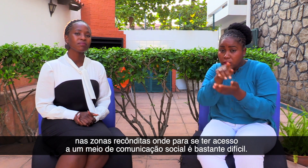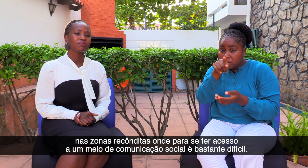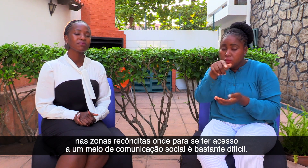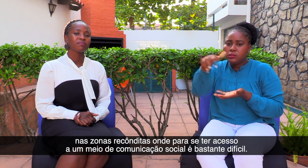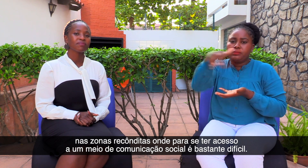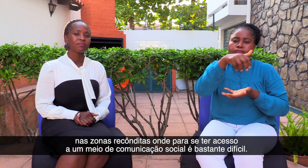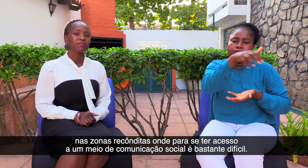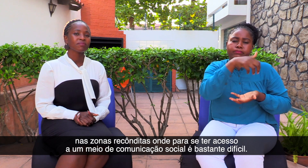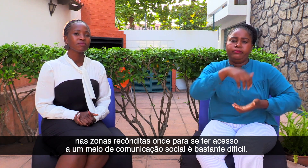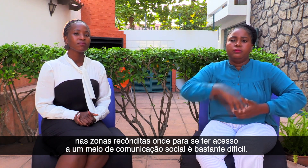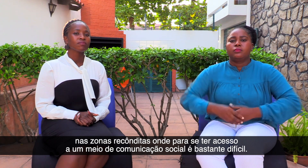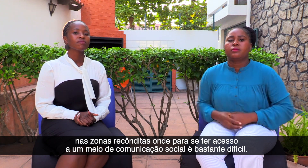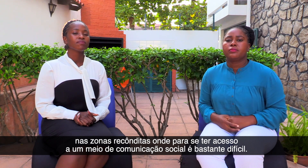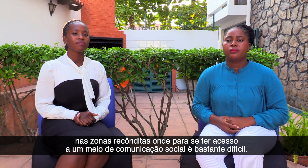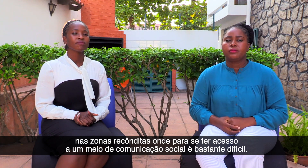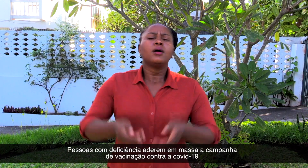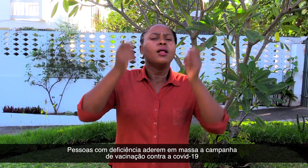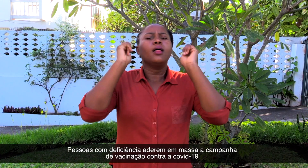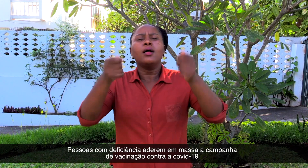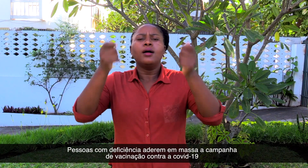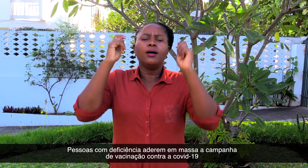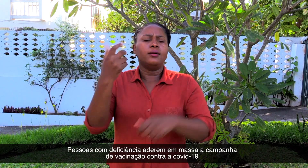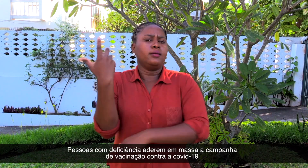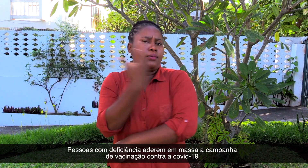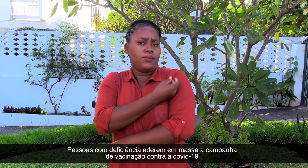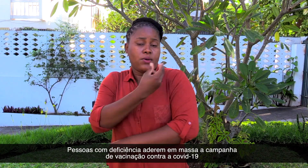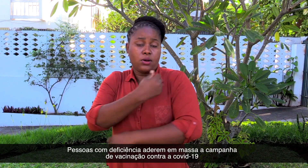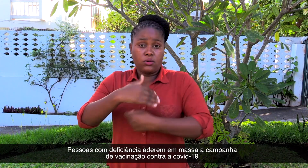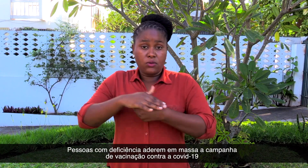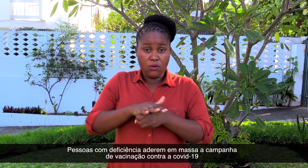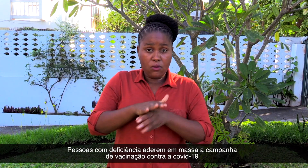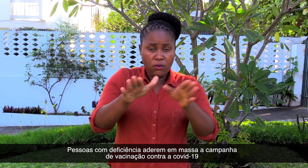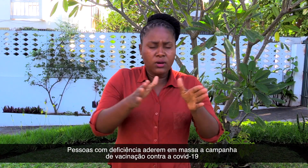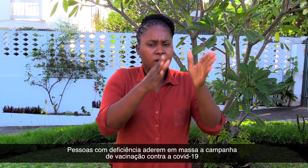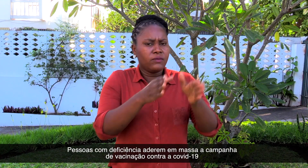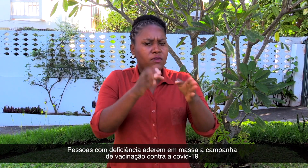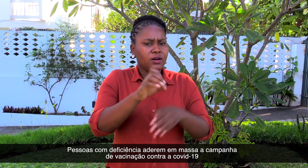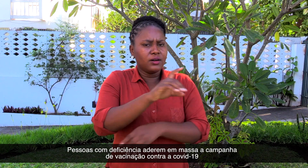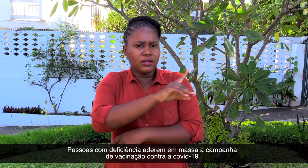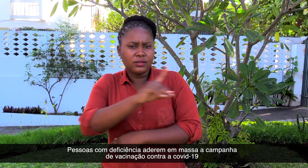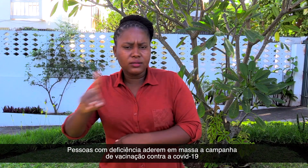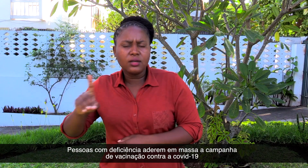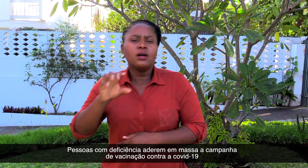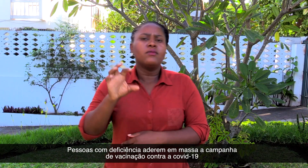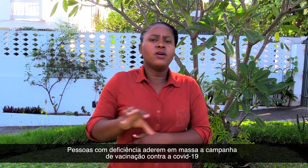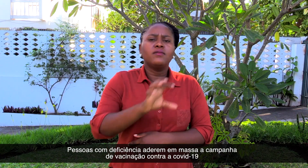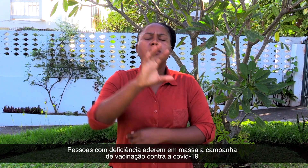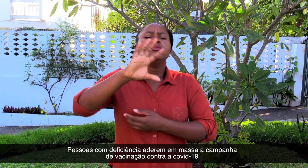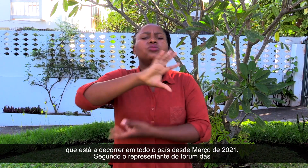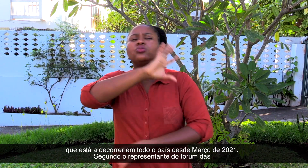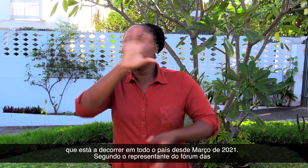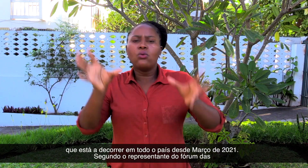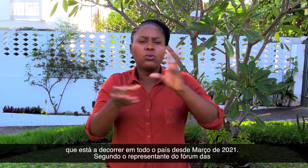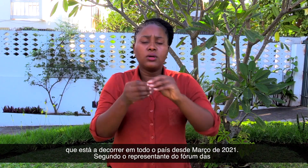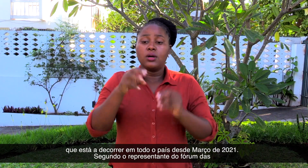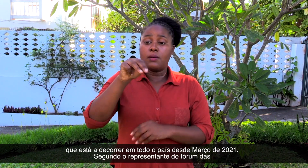de comunicação social é bastante difícil. Pessoas com deficiência aderem em massa à campanha de vacinação contra a